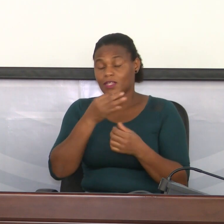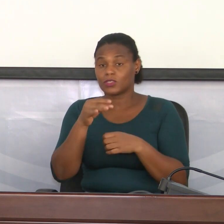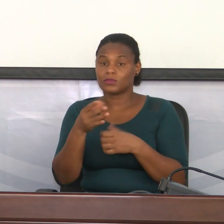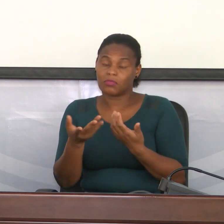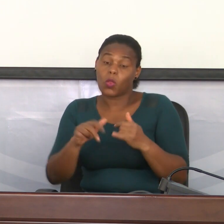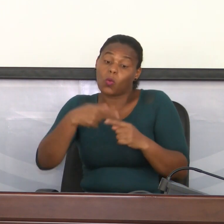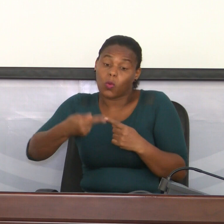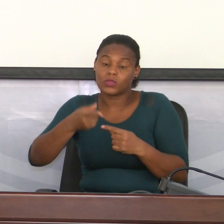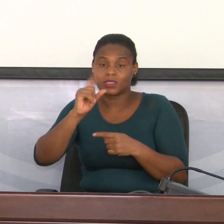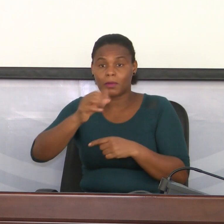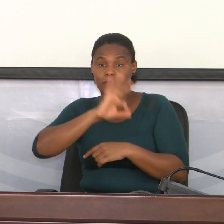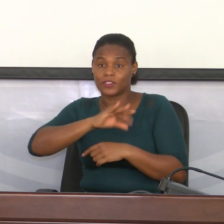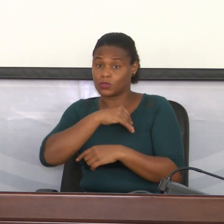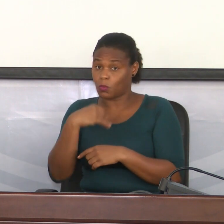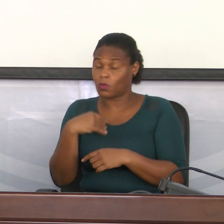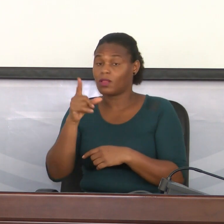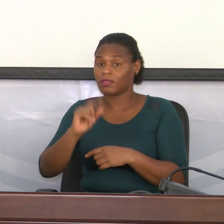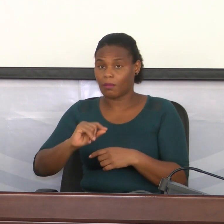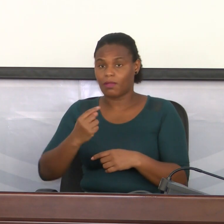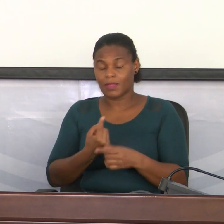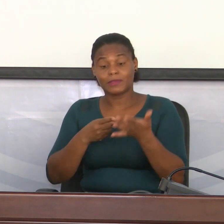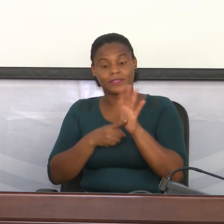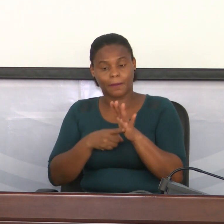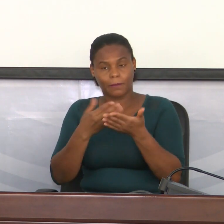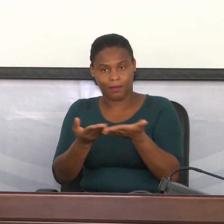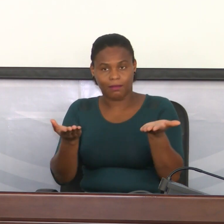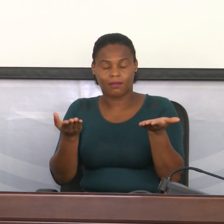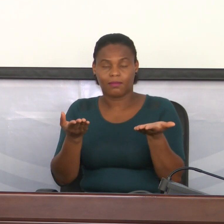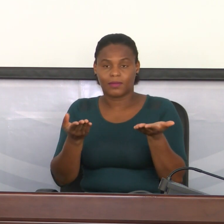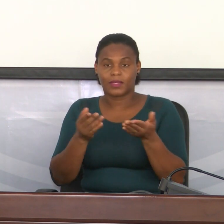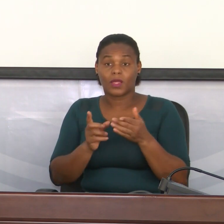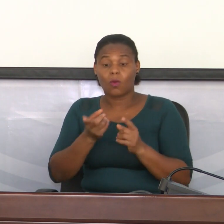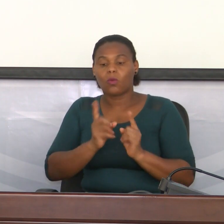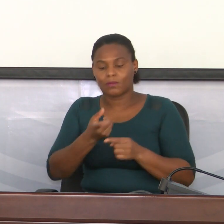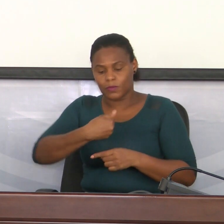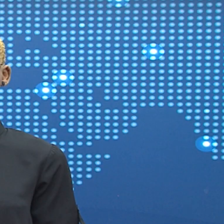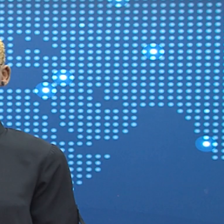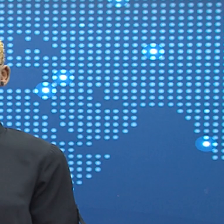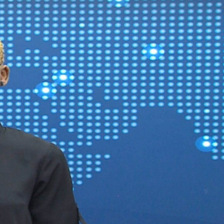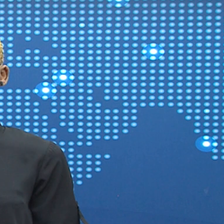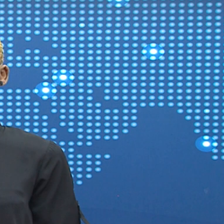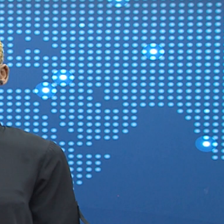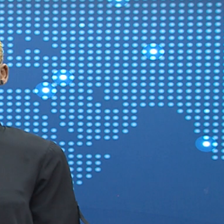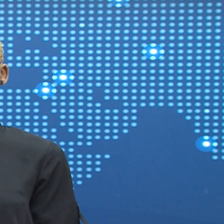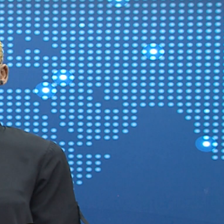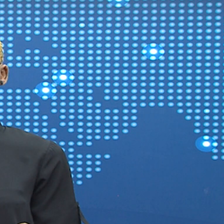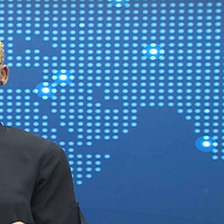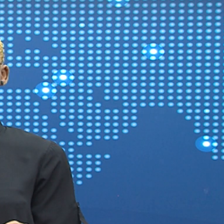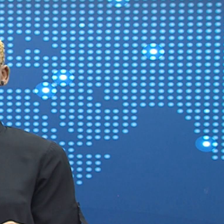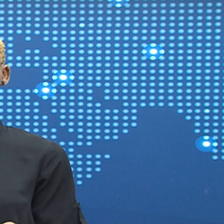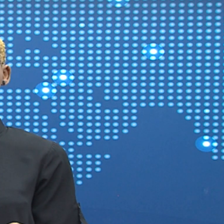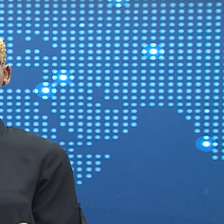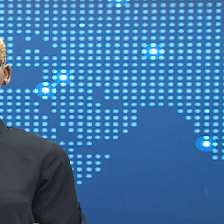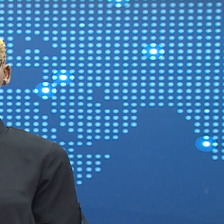saúde que têm de facto que ser exemplos nisso e é isso mesmo que temos estado a fazer. E na Angola, na